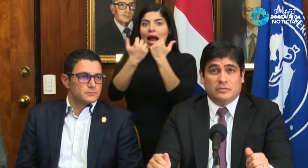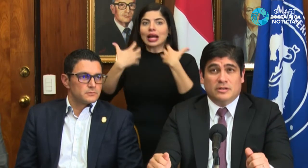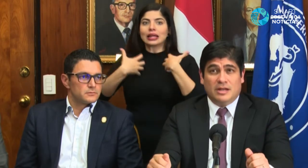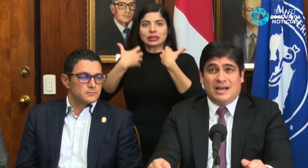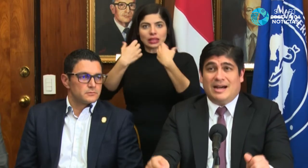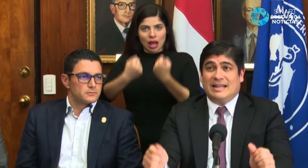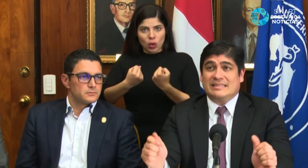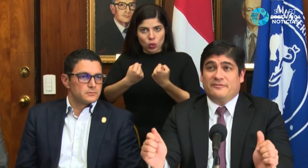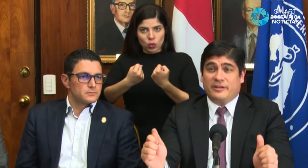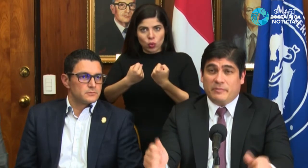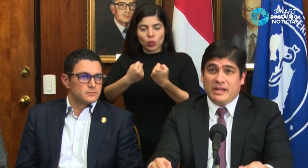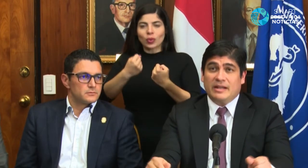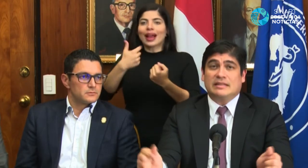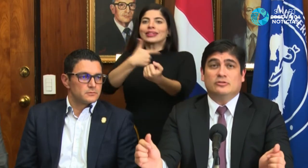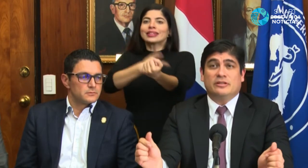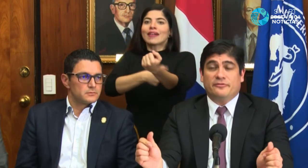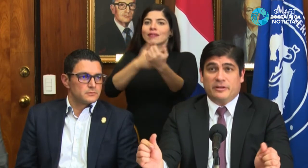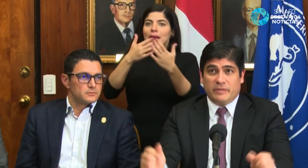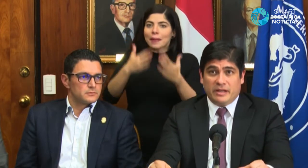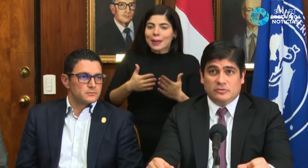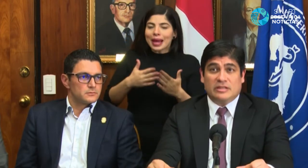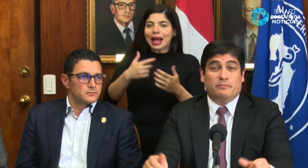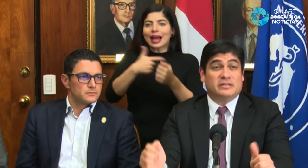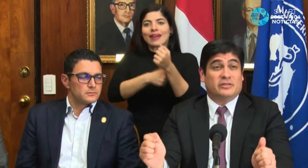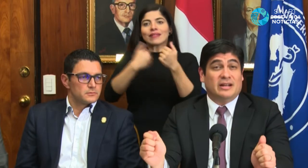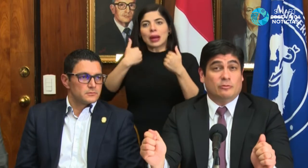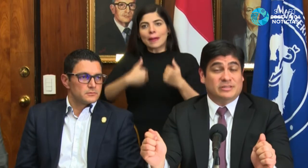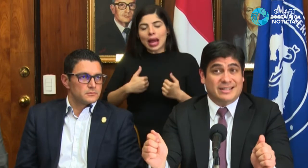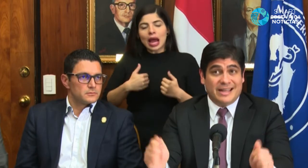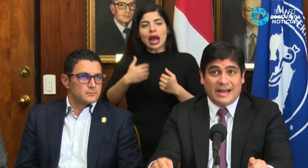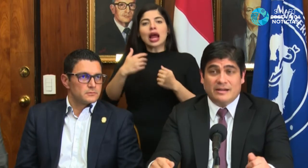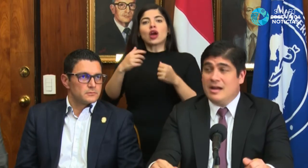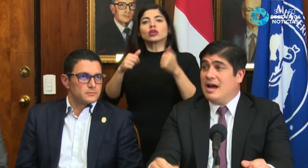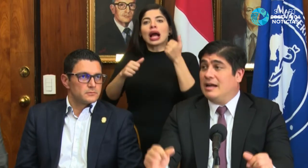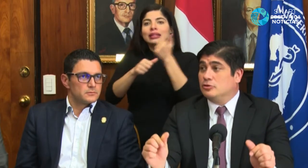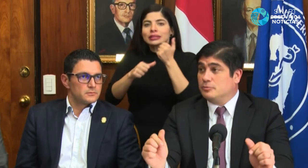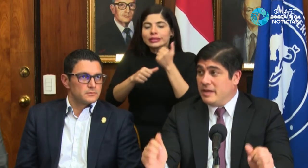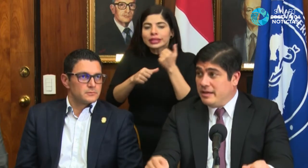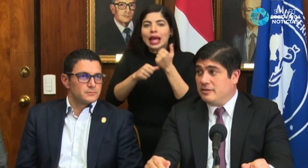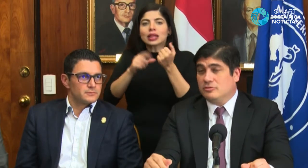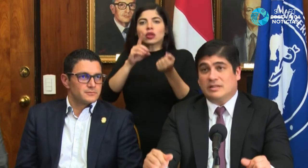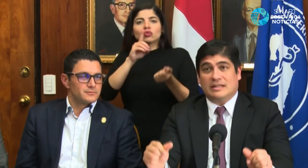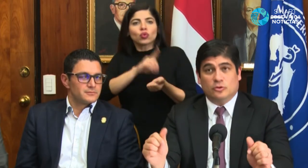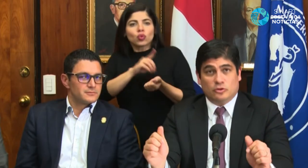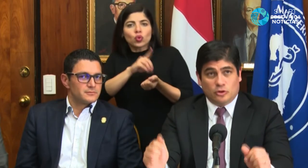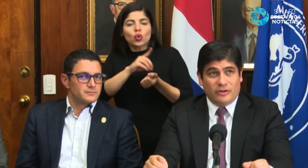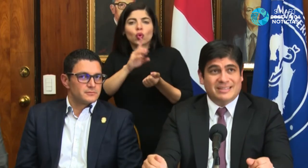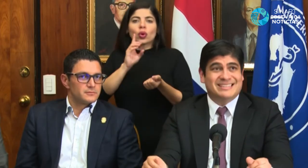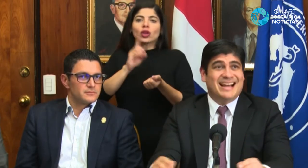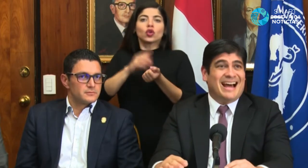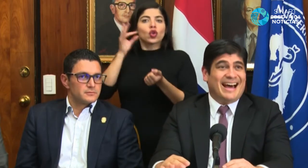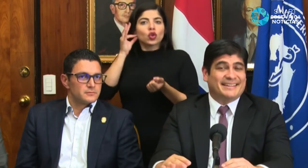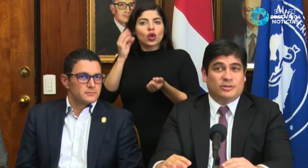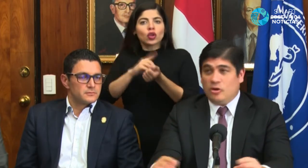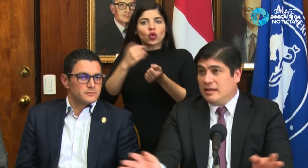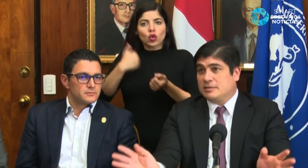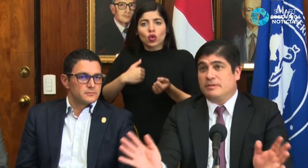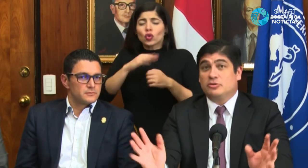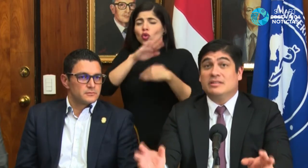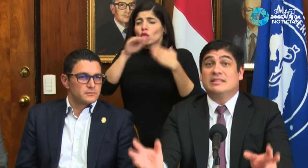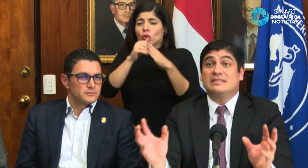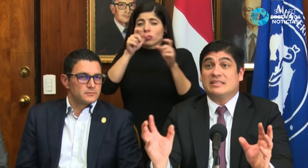salud, a las enfermeras, a los enfermeros, al personal auxiliar, a los médicos, a las doctoras, a